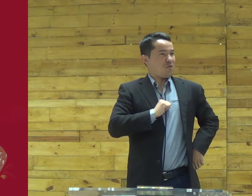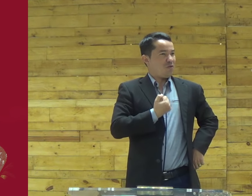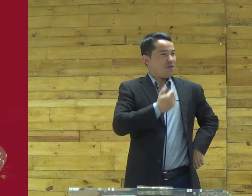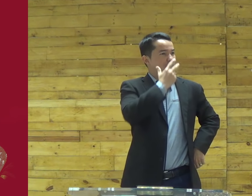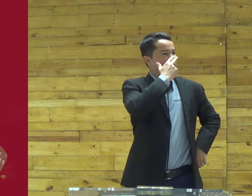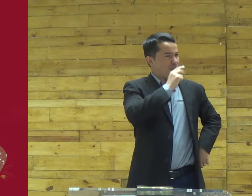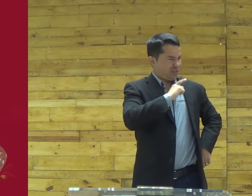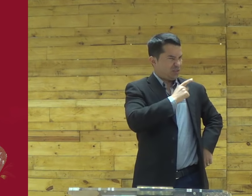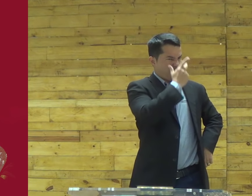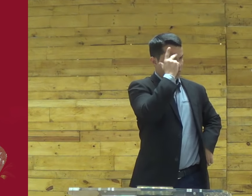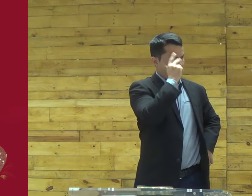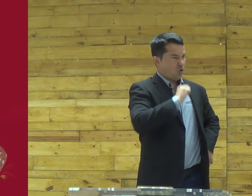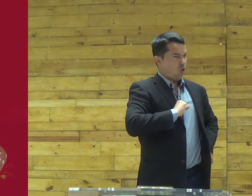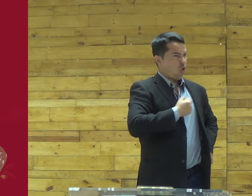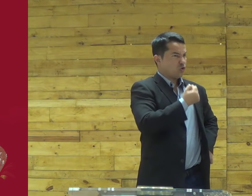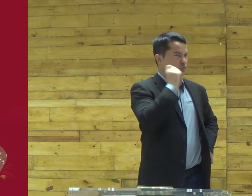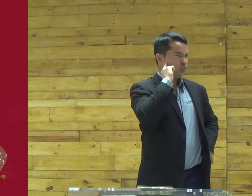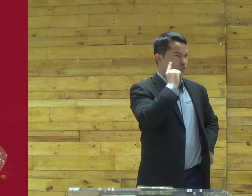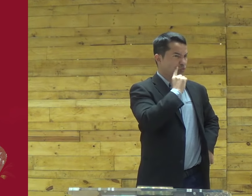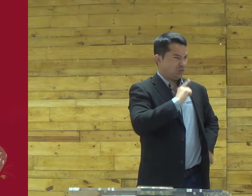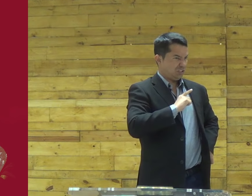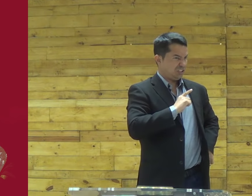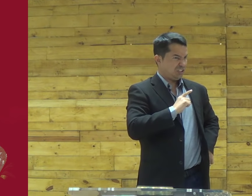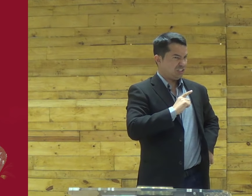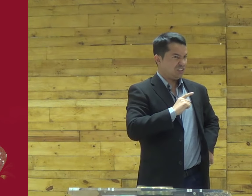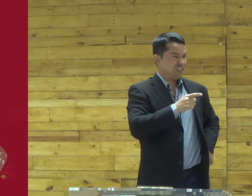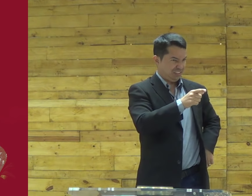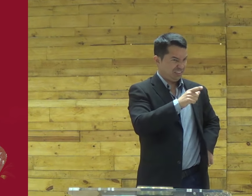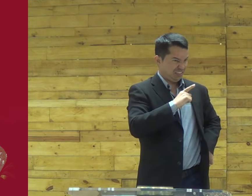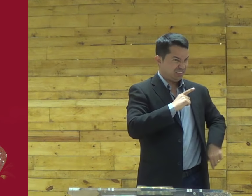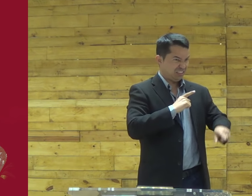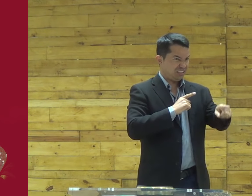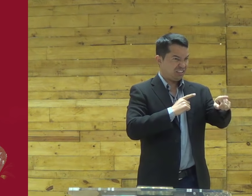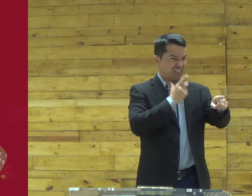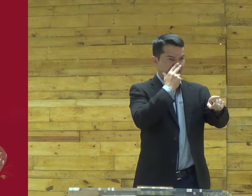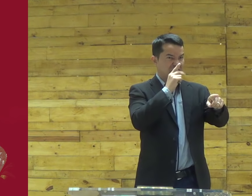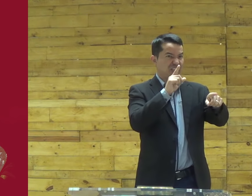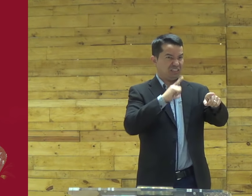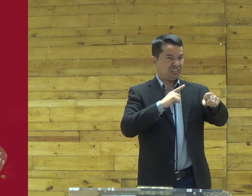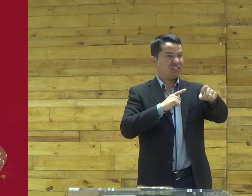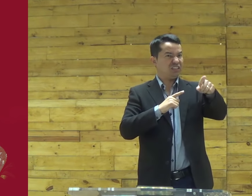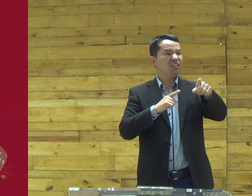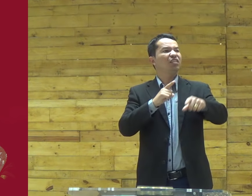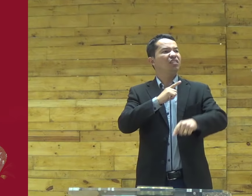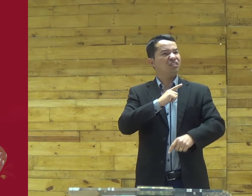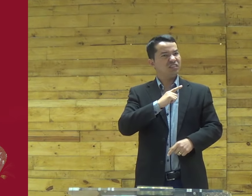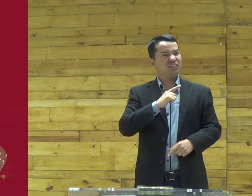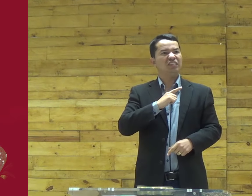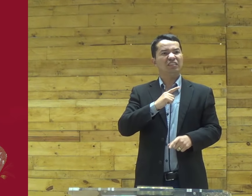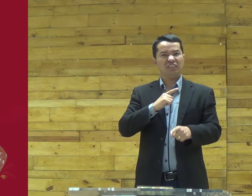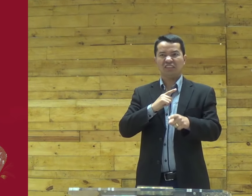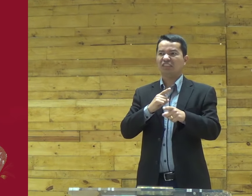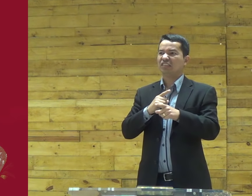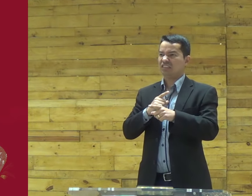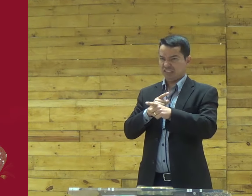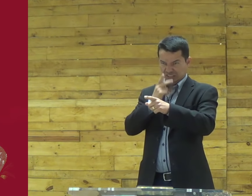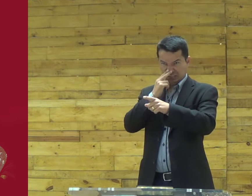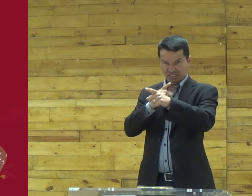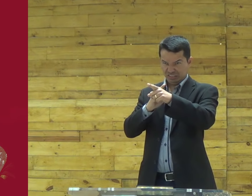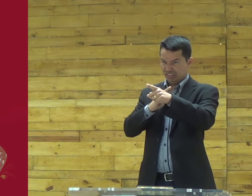oddio, nossa, ódio é uma palavra muito forte. Você acha que tem pessoas que têm ódio pelos surdos? Você acha que tem? Acha que tem?